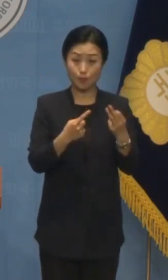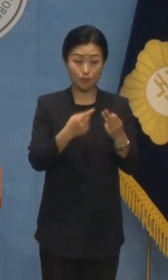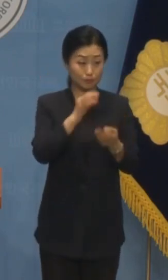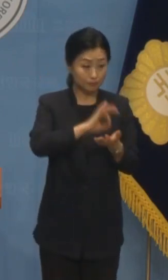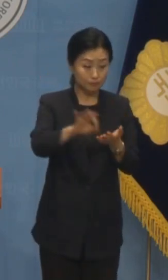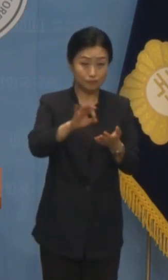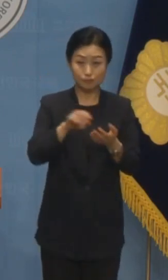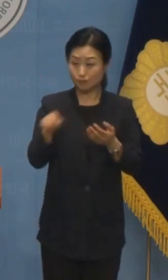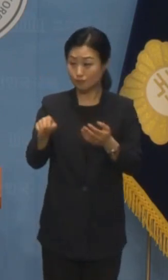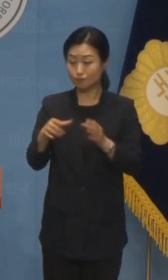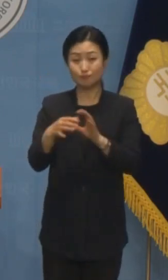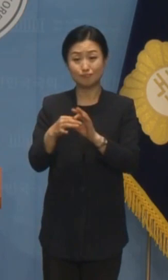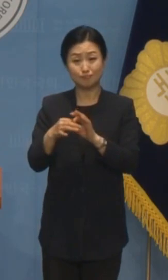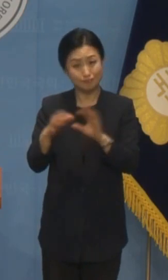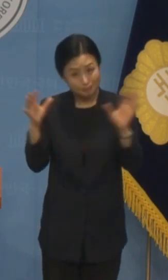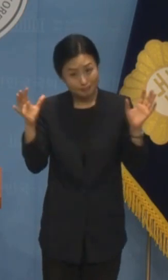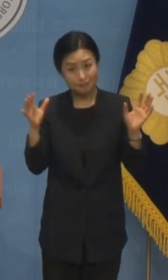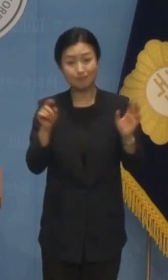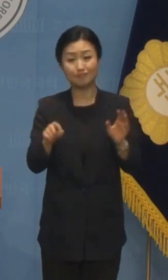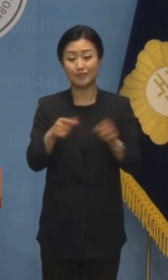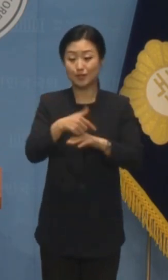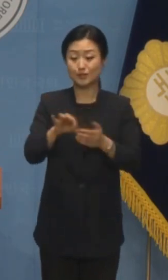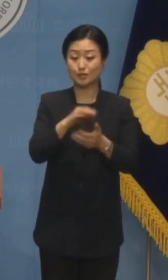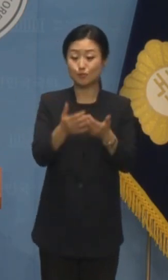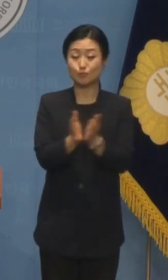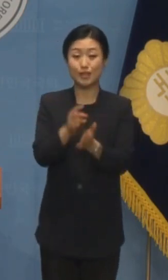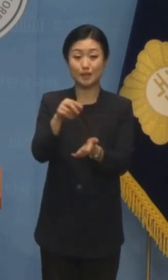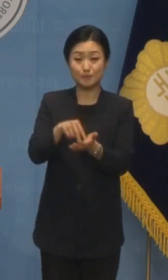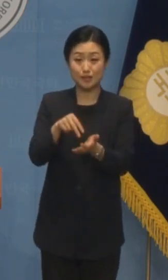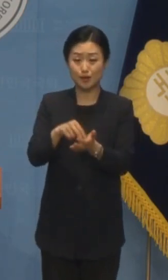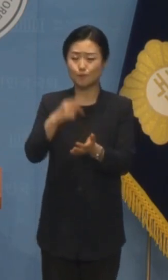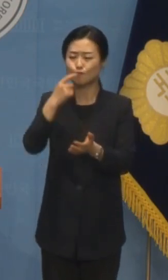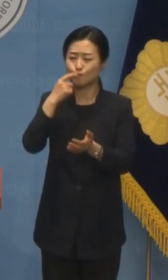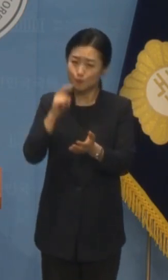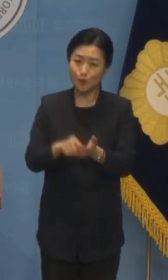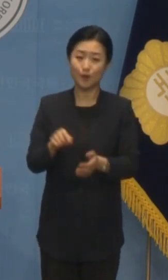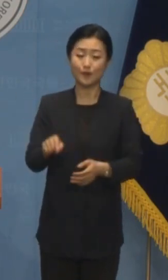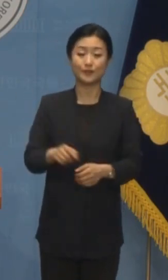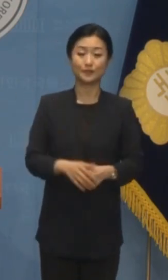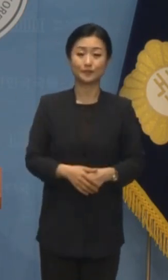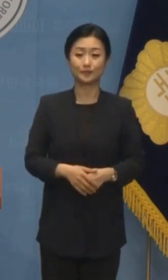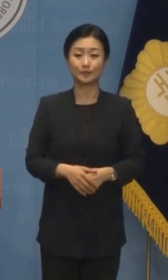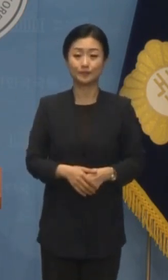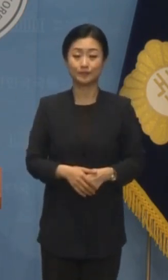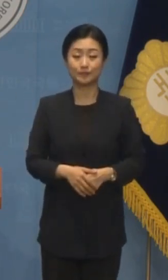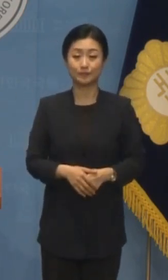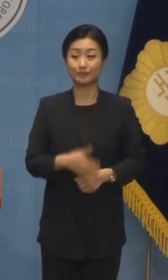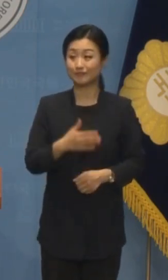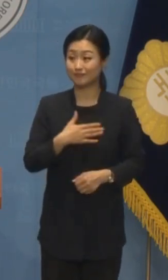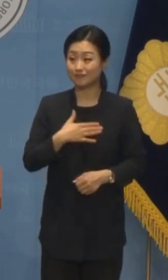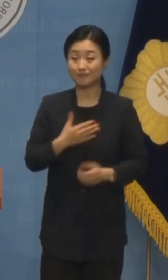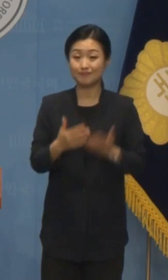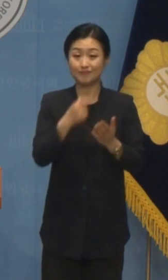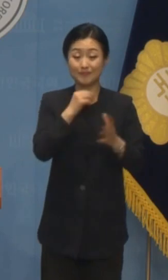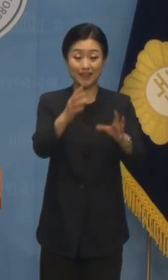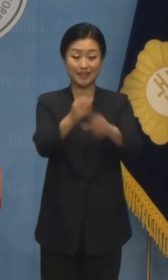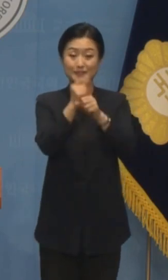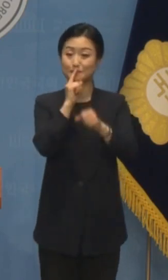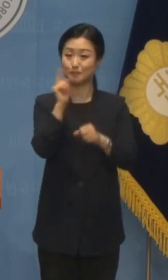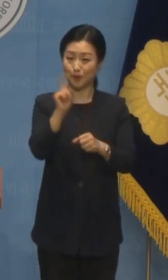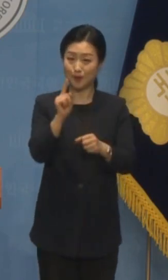영향을 미치지 않도록 만드는 것은 기획재정부 입장에선 어렵지 않은 일이라는 겁니다. 제가 여기서 드리고 싶은